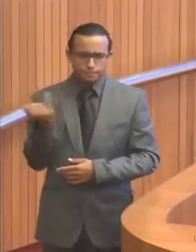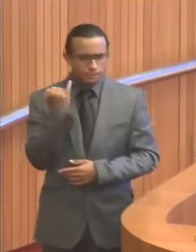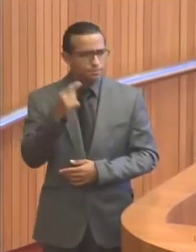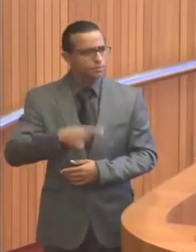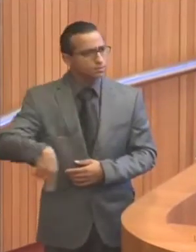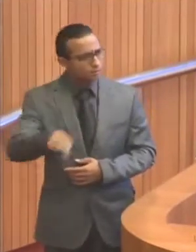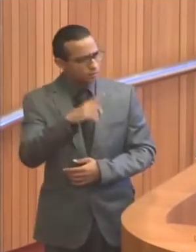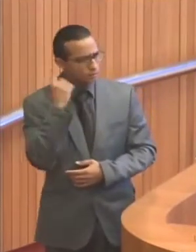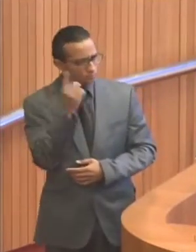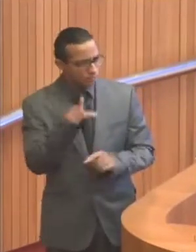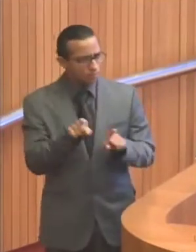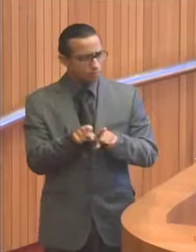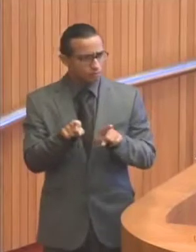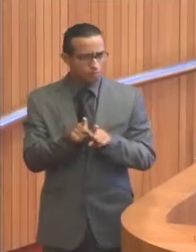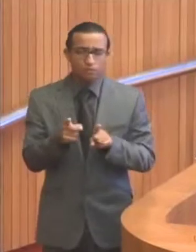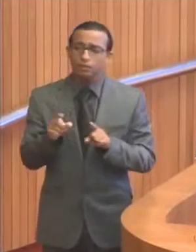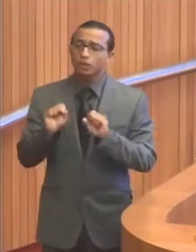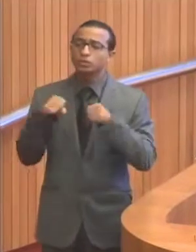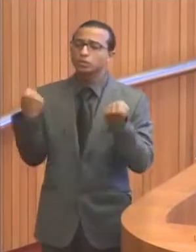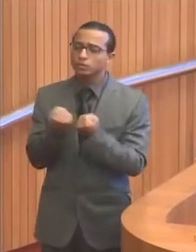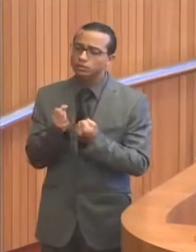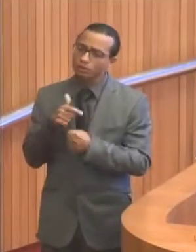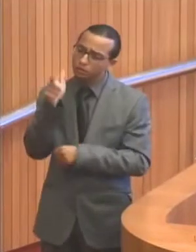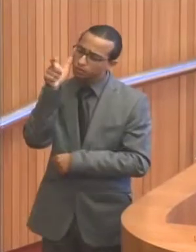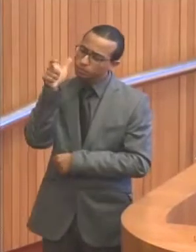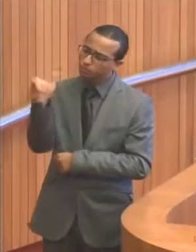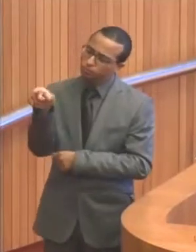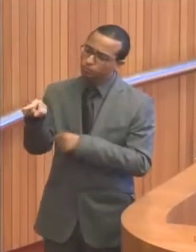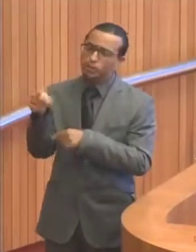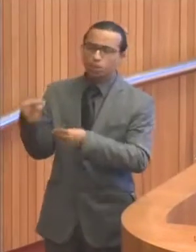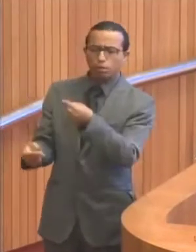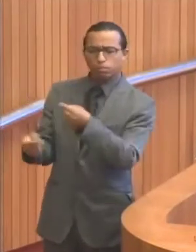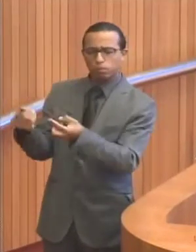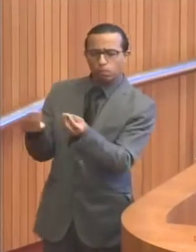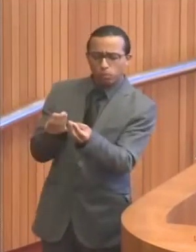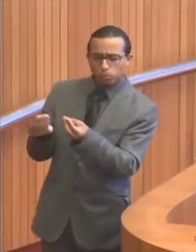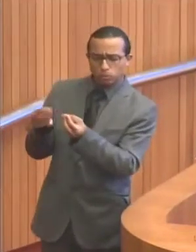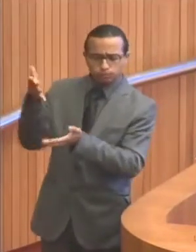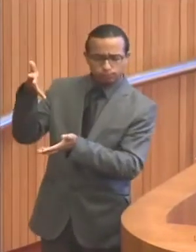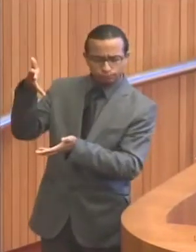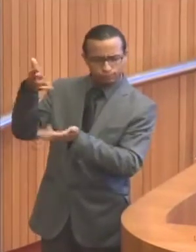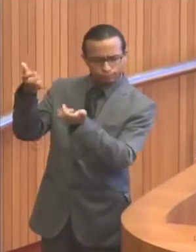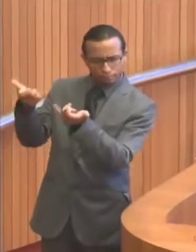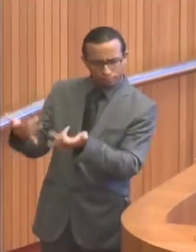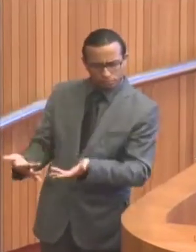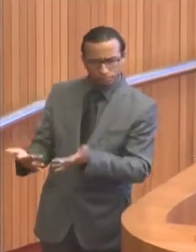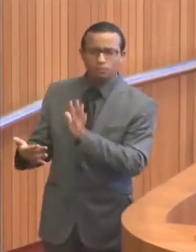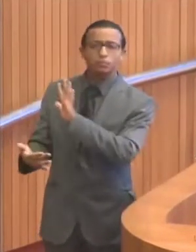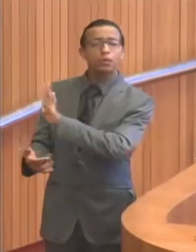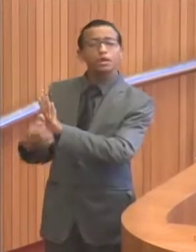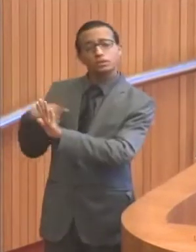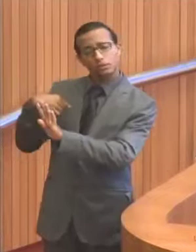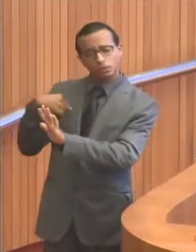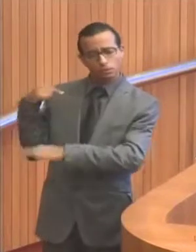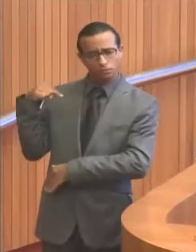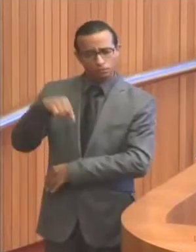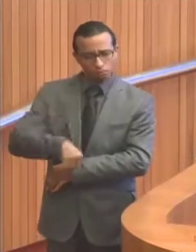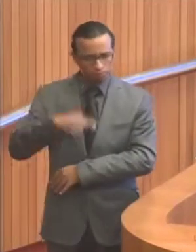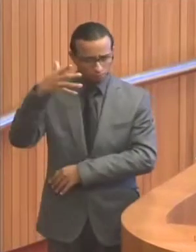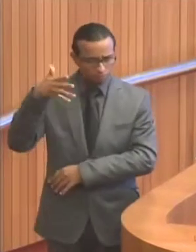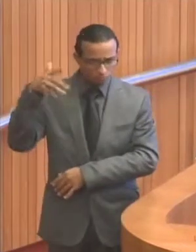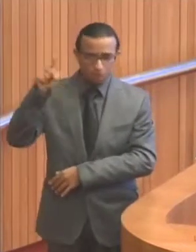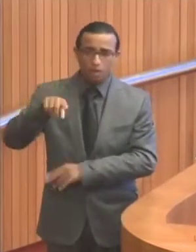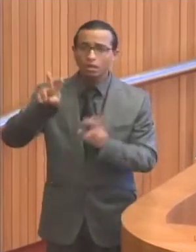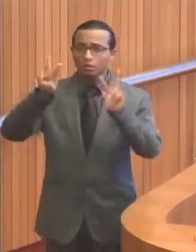parlamentares e a sociedade em geral acompanhar essa discussão. Mas o que me traz essa tribuna, senhor presidente, é o tema, mais